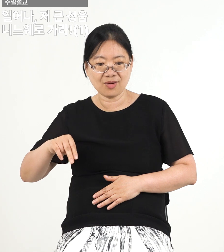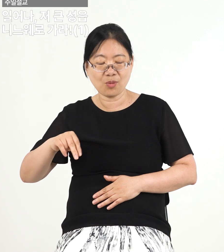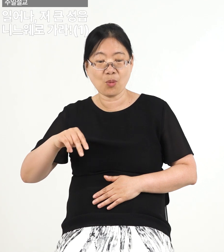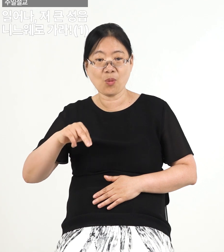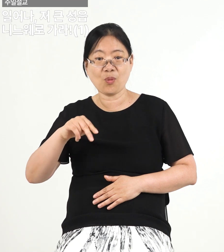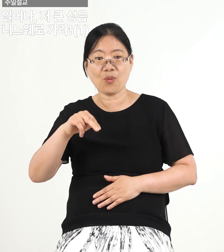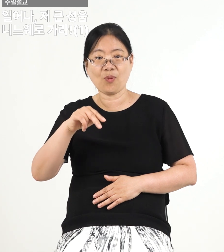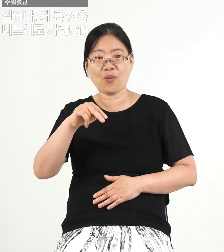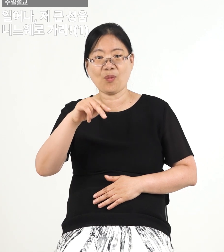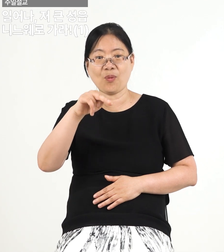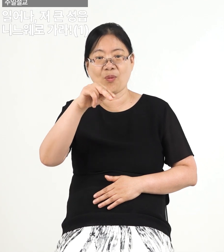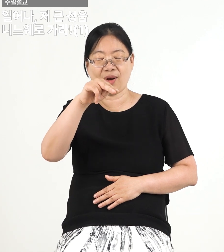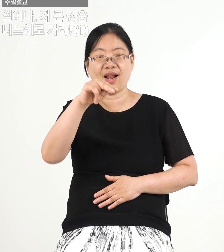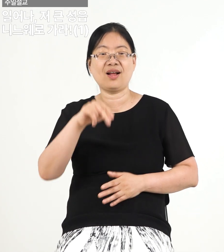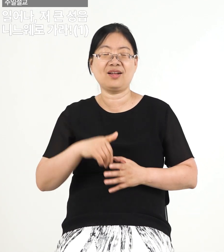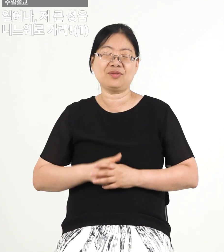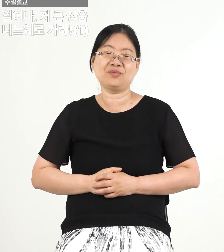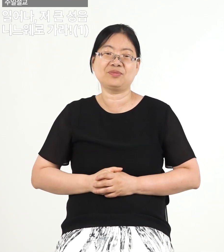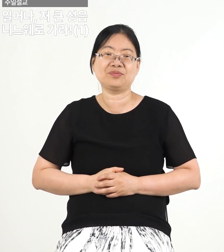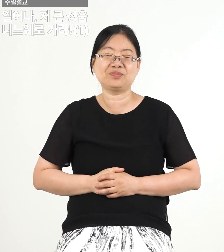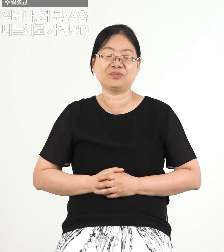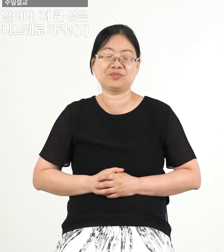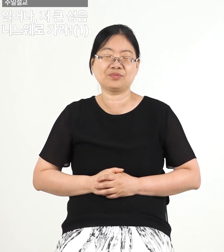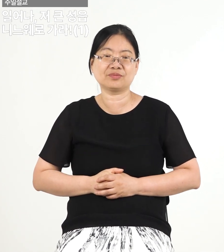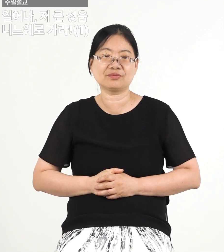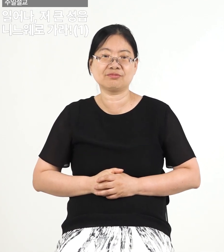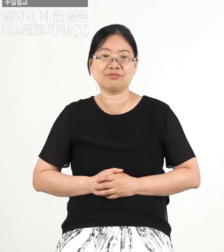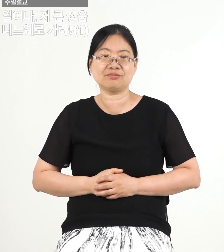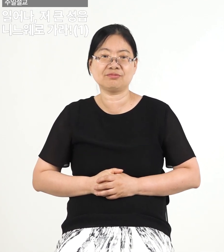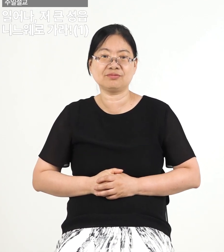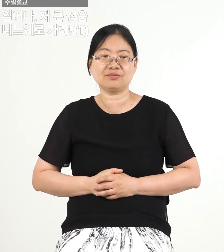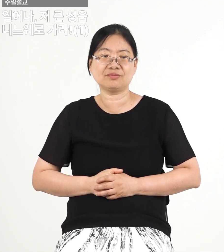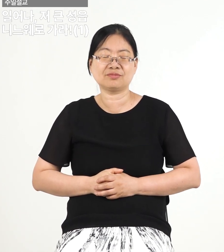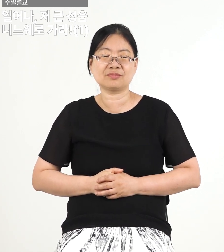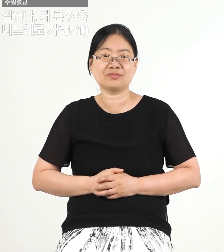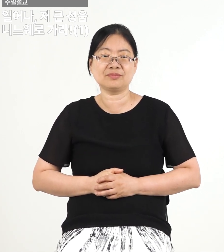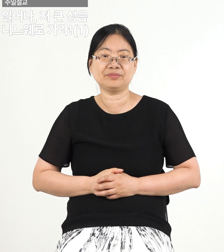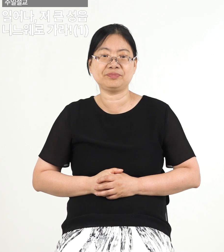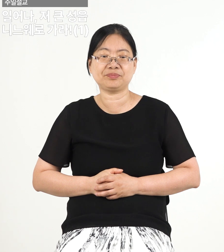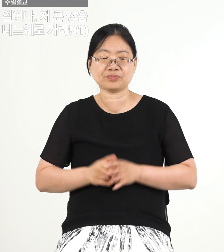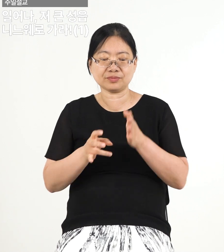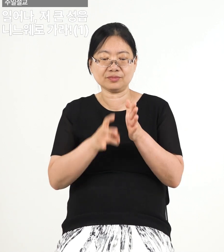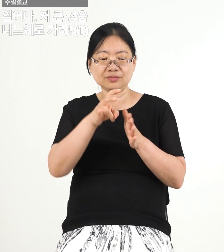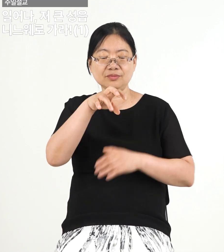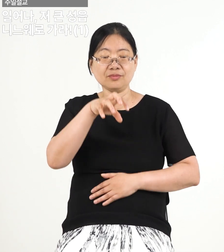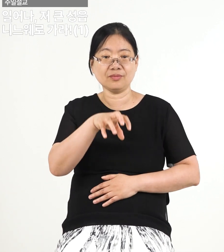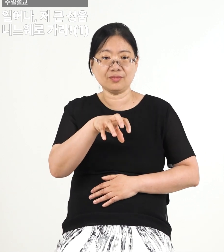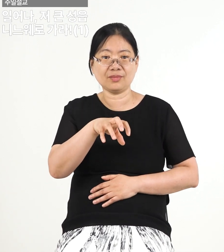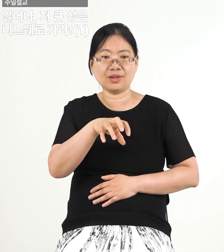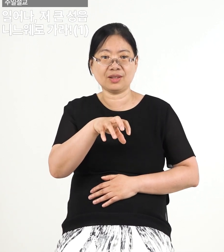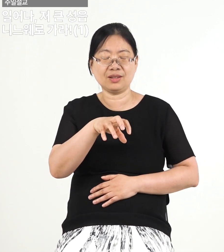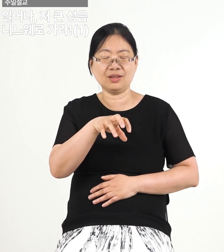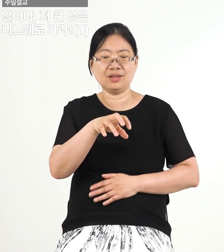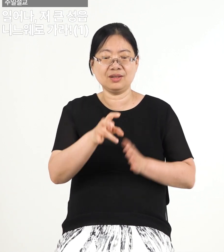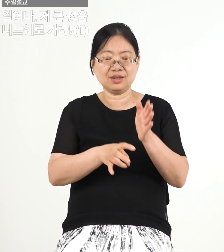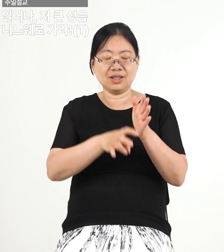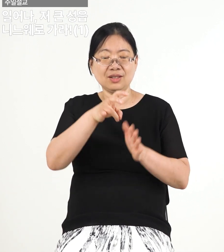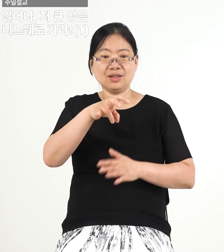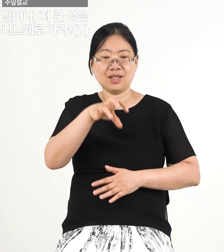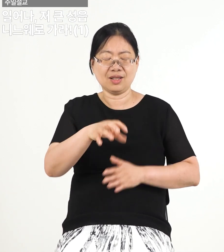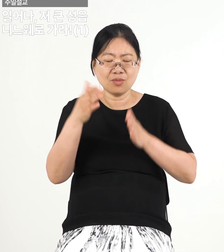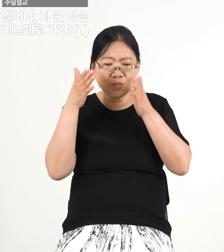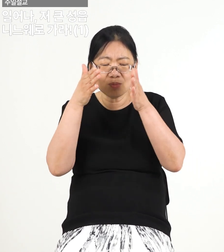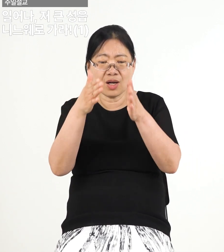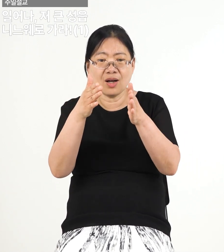해요? 올라간다고 표현을 해요? 올라간다고 표현을 하죠. 그러면 예루살렘에서 예루살렘을